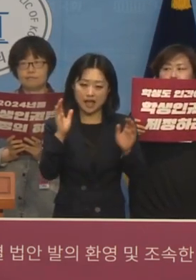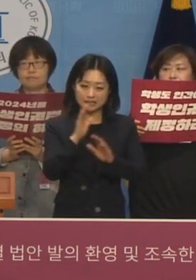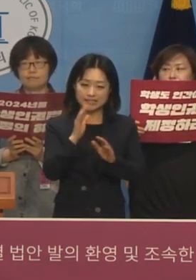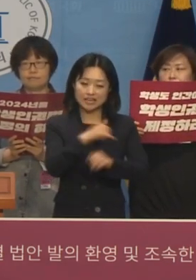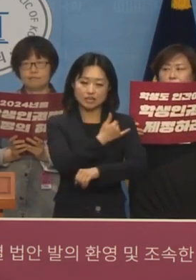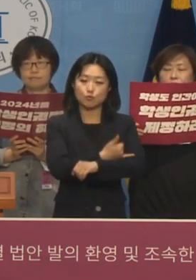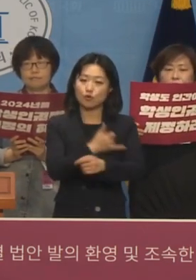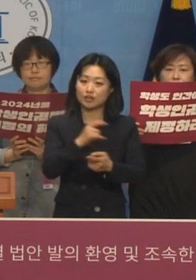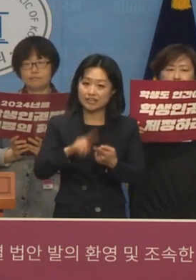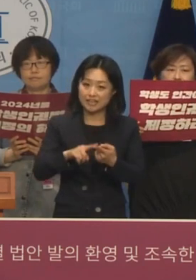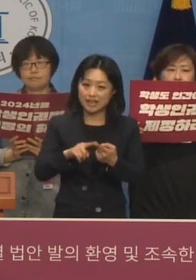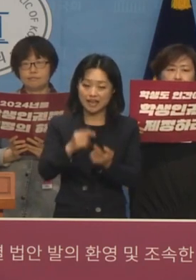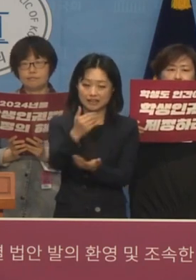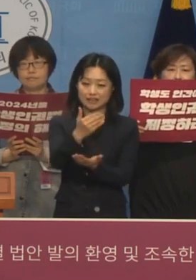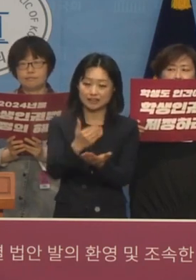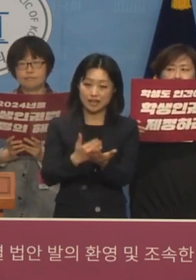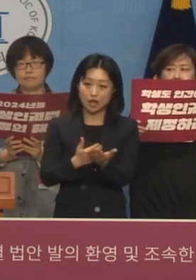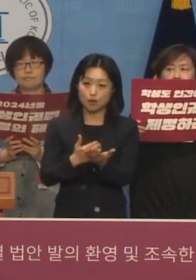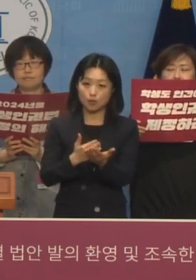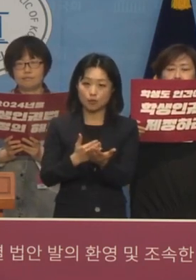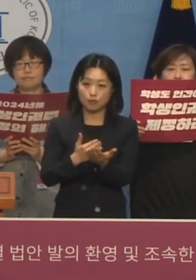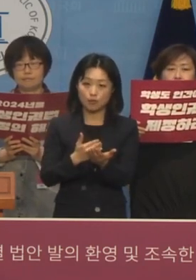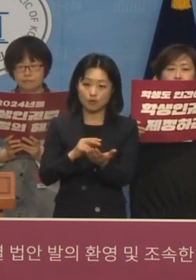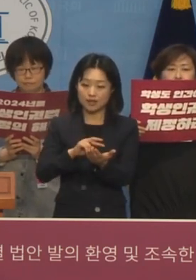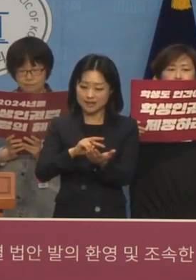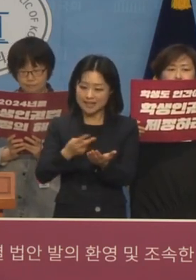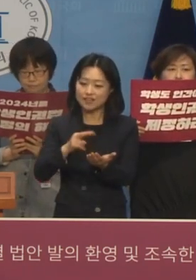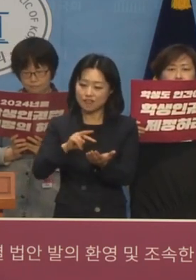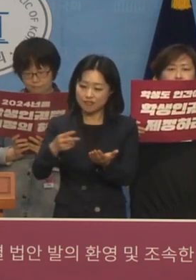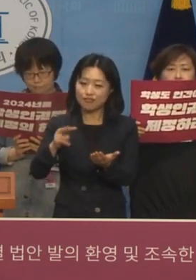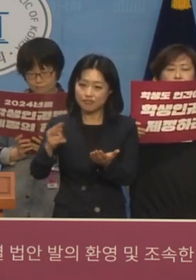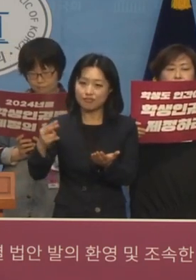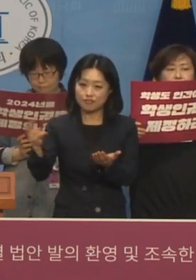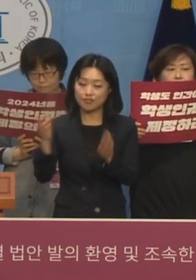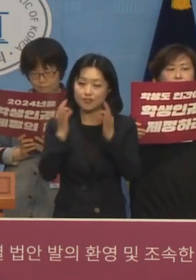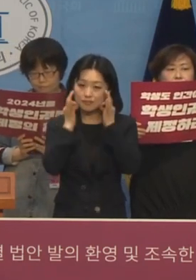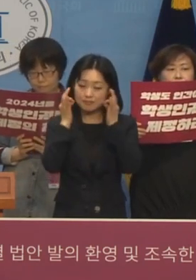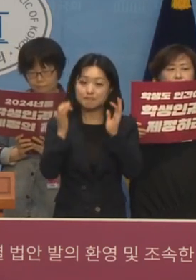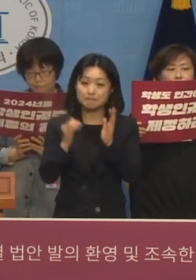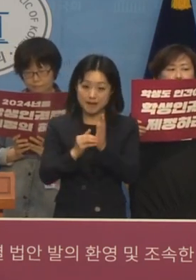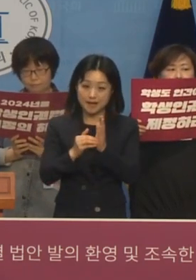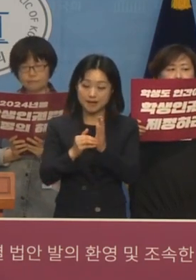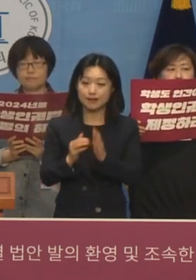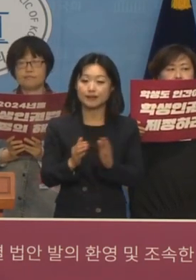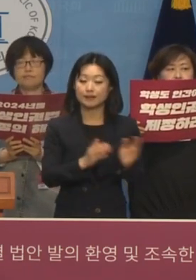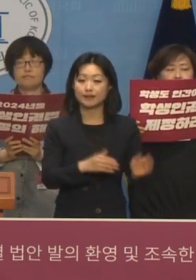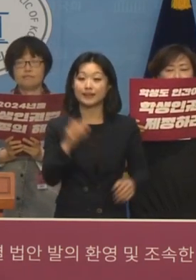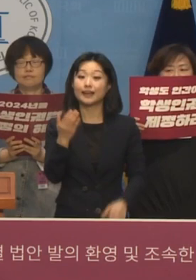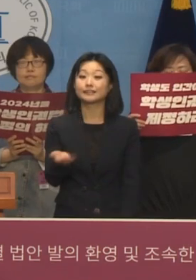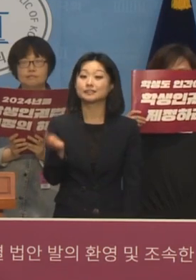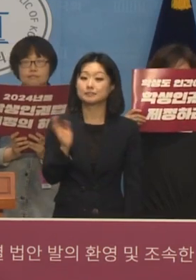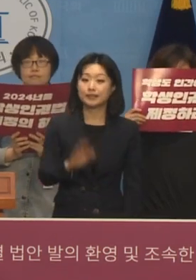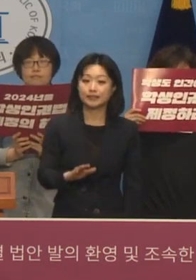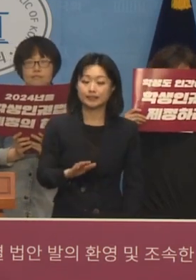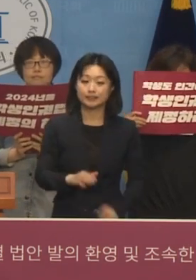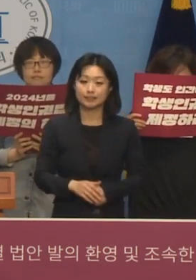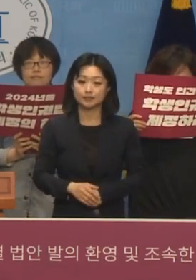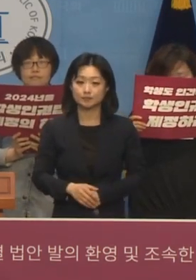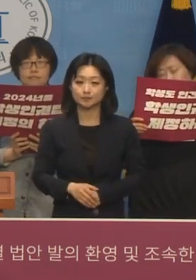인권과 관련된 사항들이 개선돼 나갔습니다. 그럼에도